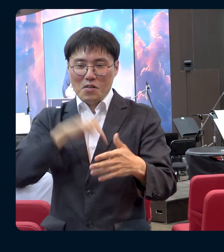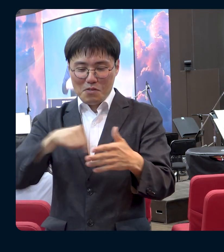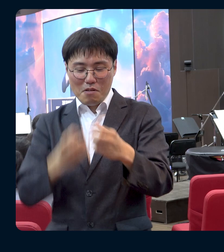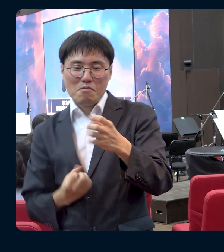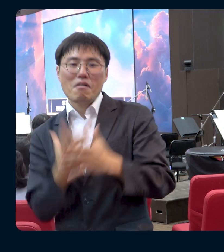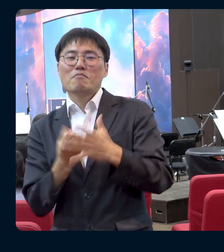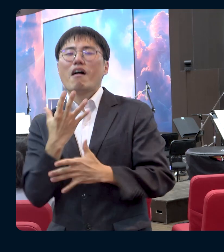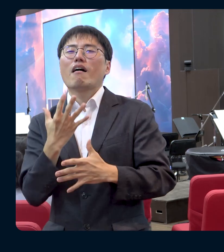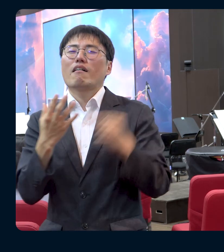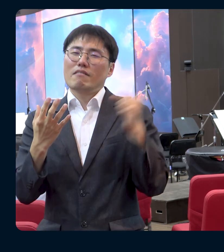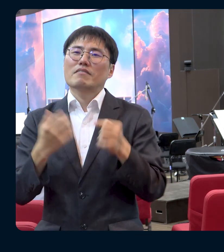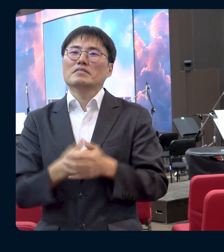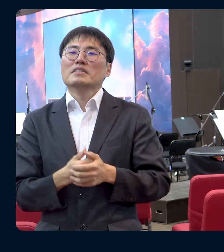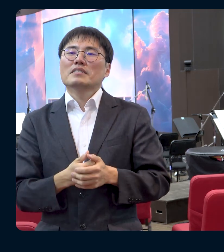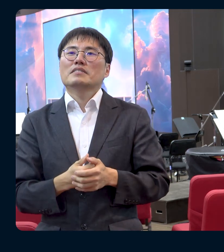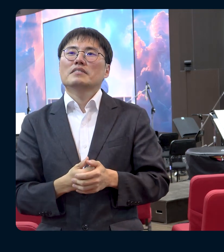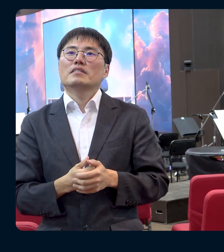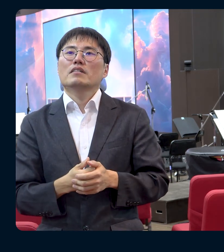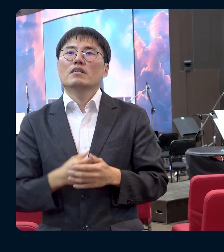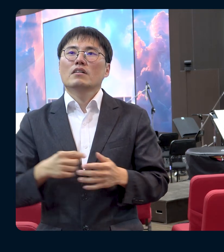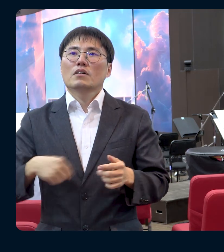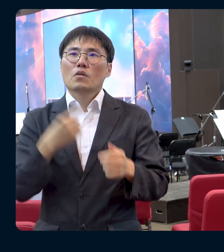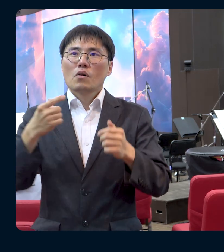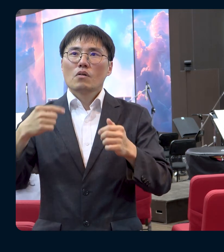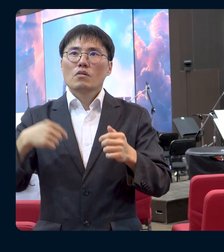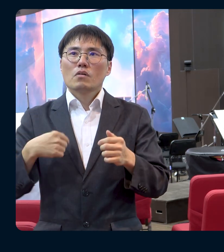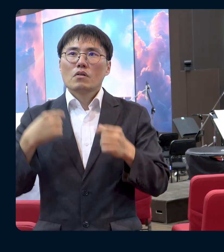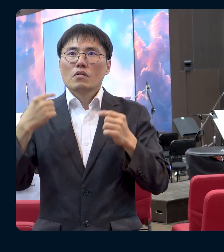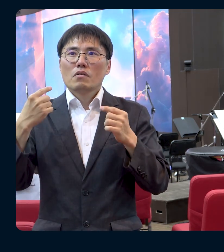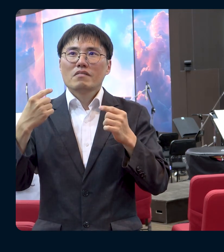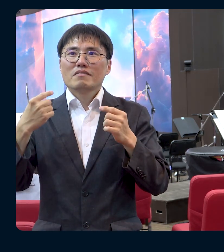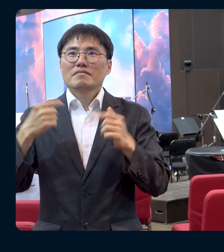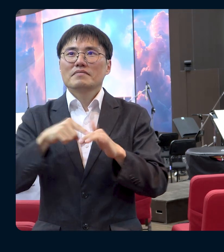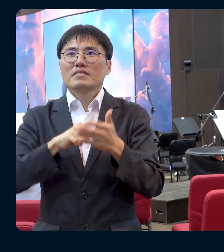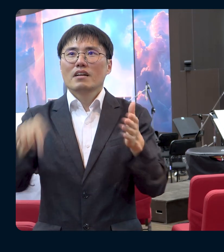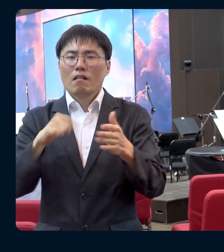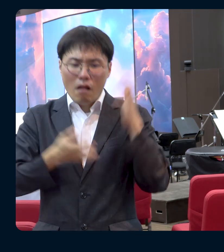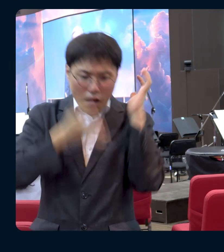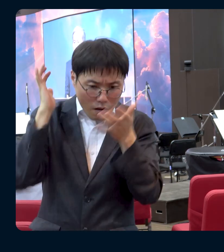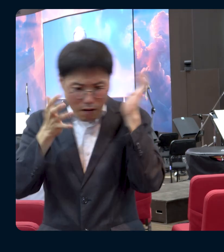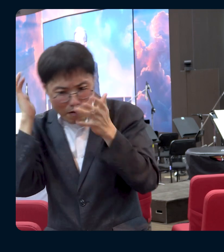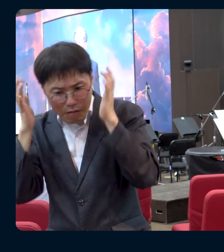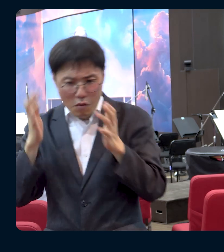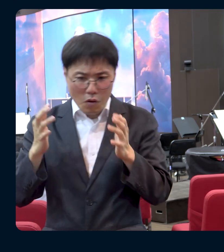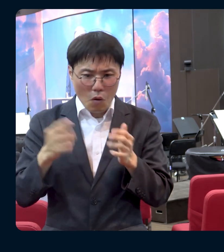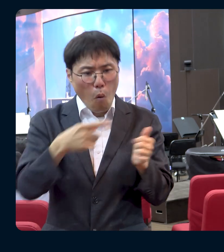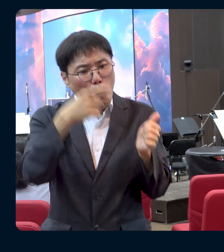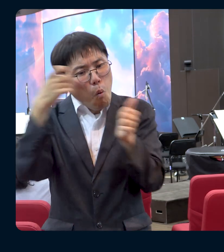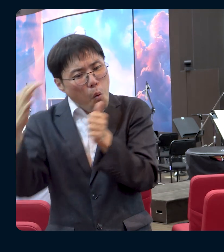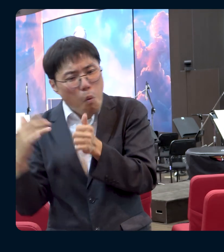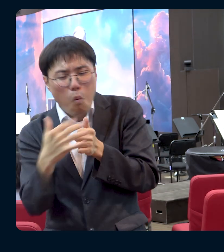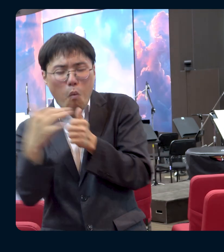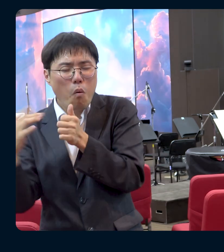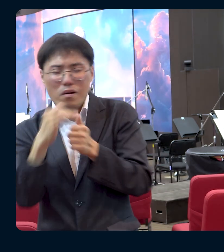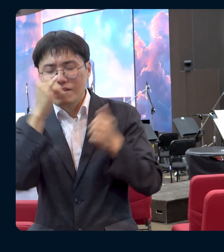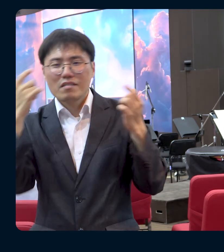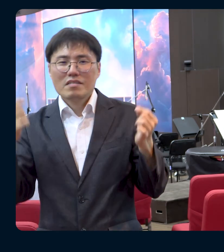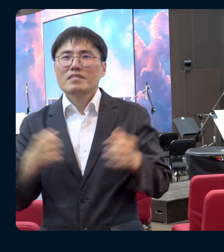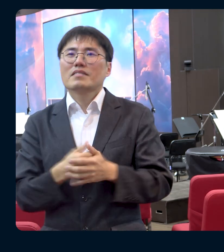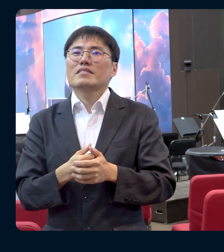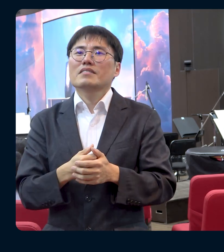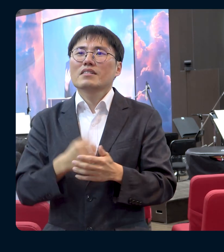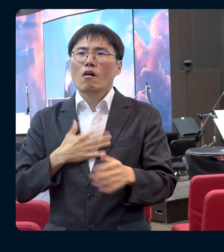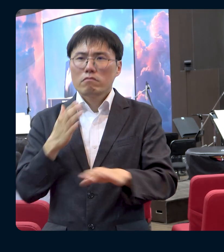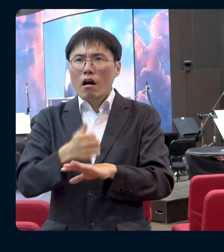속에서 계속 올라오면서 우리를 미혹하는 거잖아요. 우리를 계속 정말 헷갈리게 만드는 거잖아요.